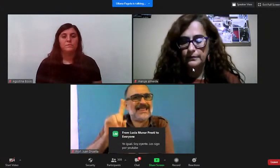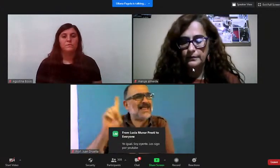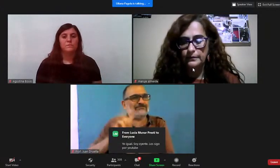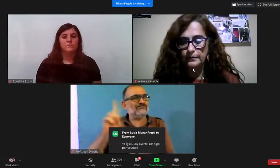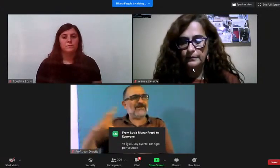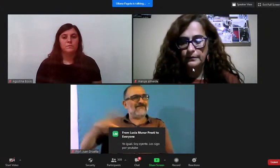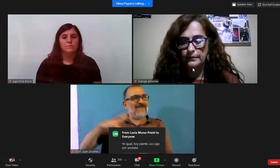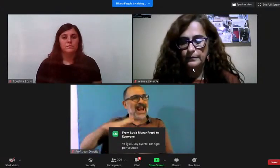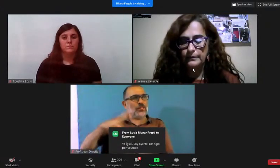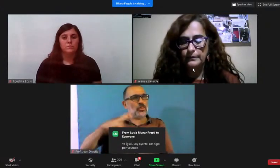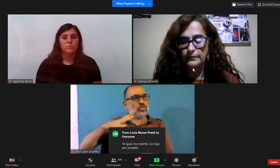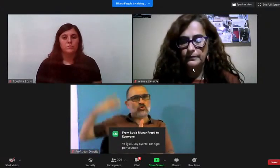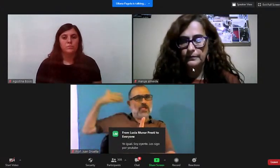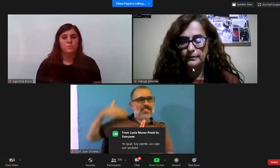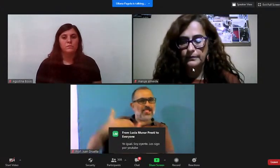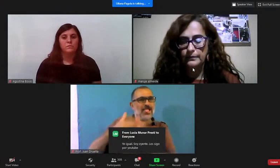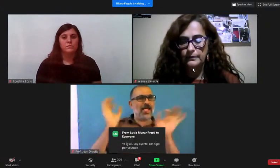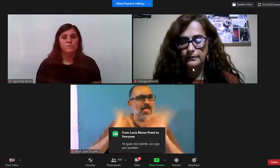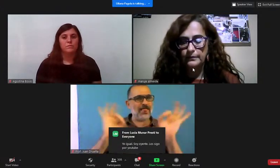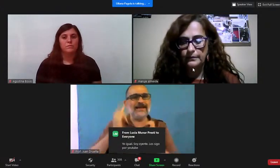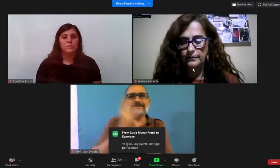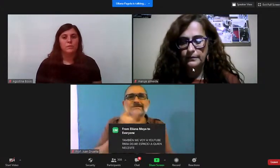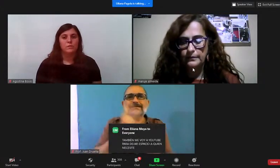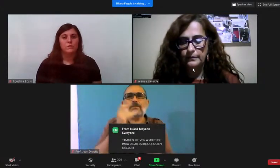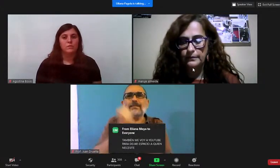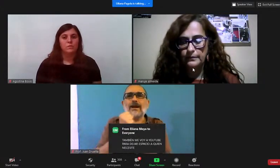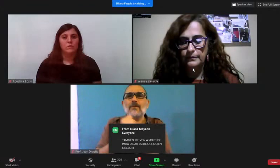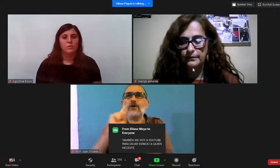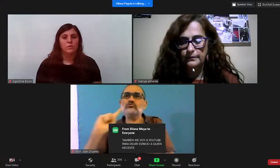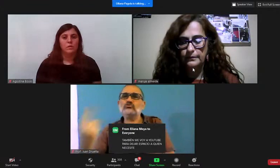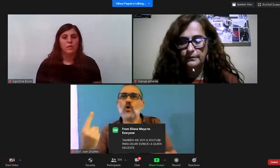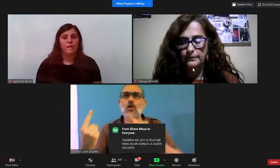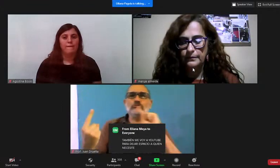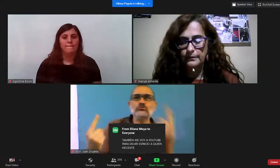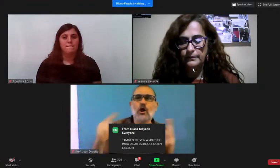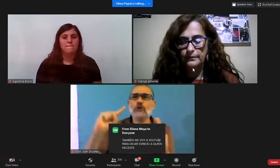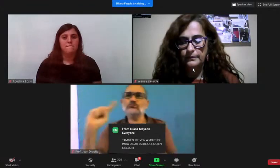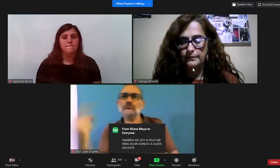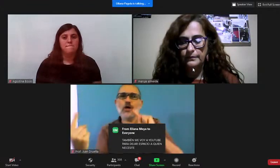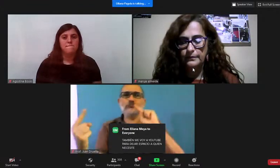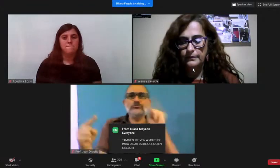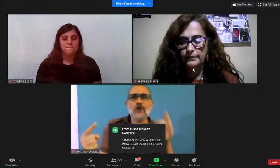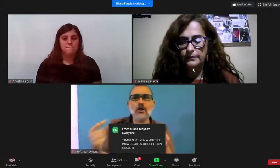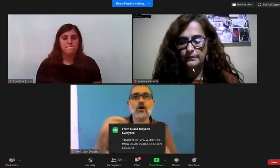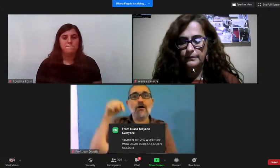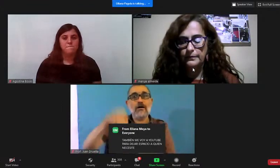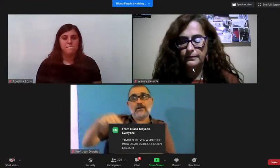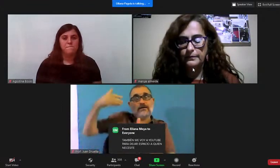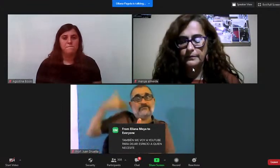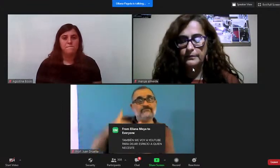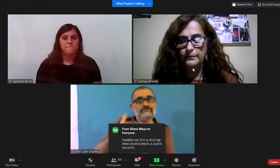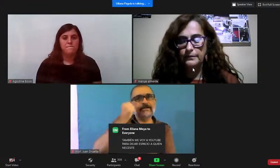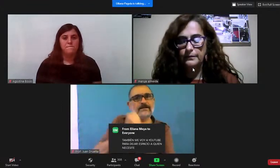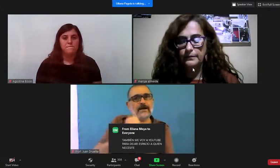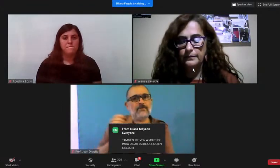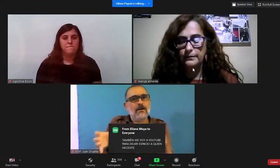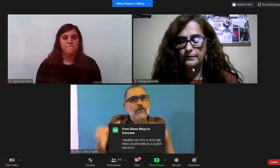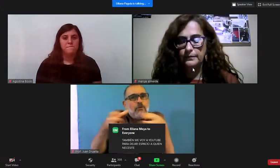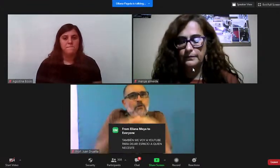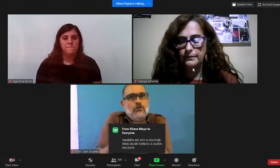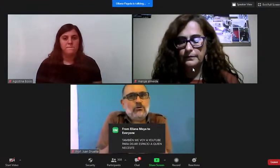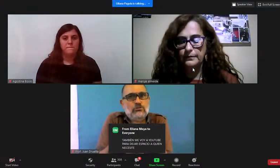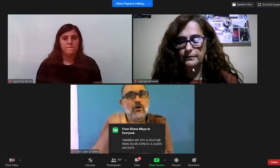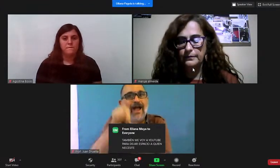pero no un trabajo junto con la universidad. Históricamente no hubo eso, sino que era un trabajo más en